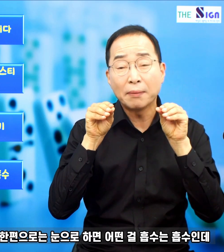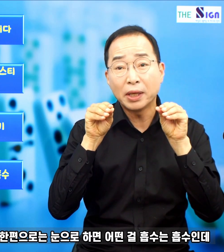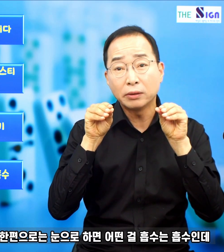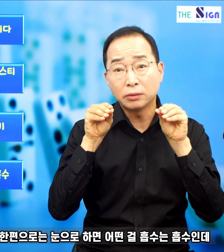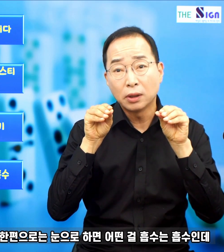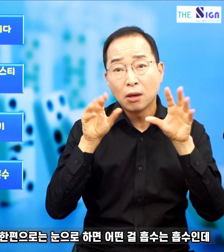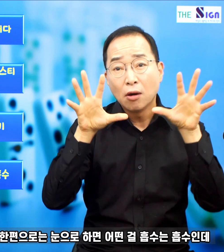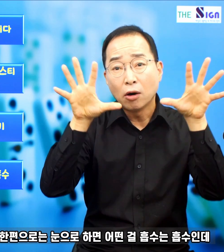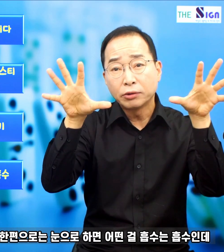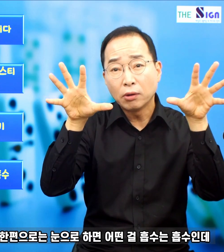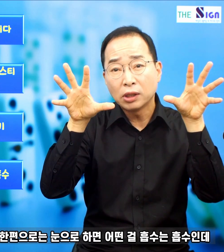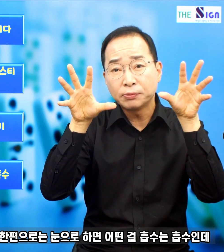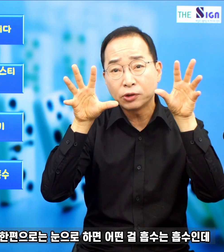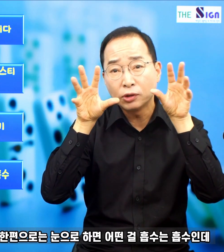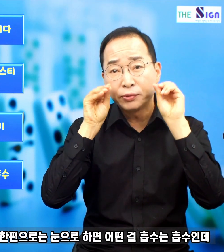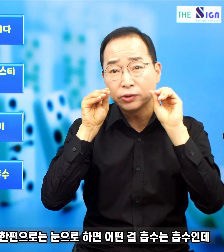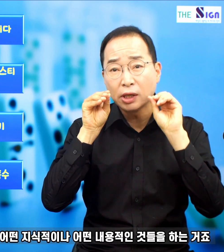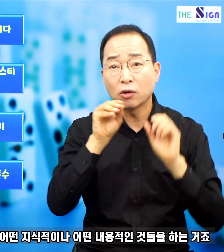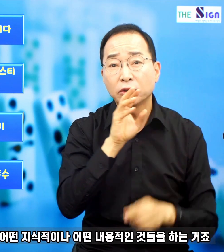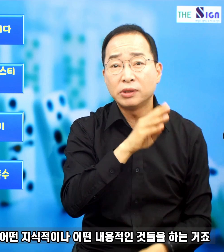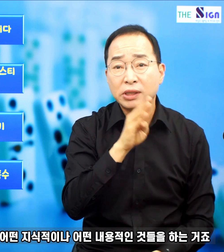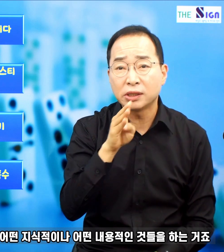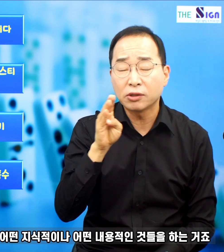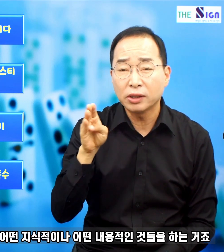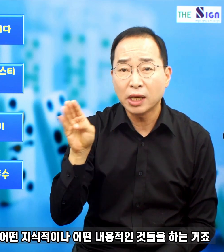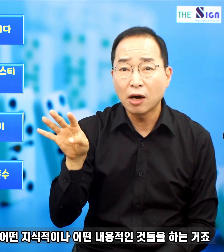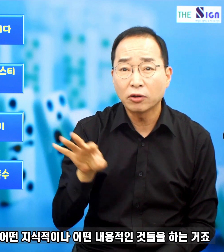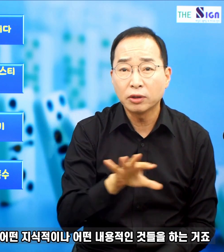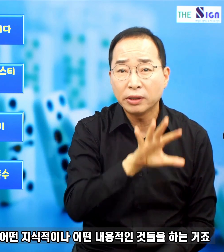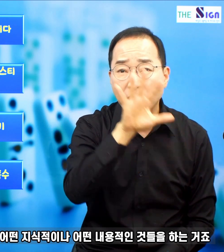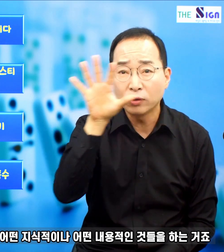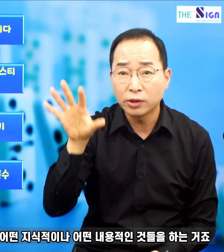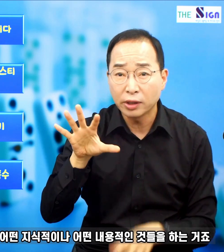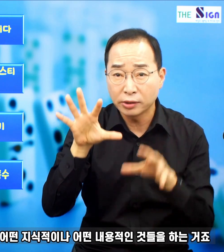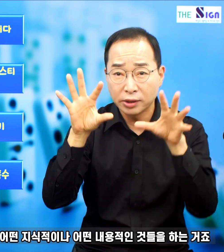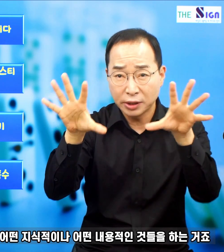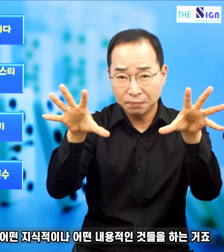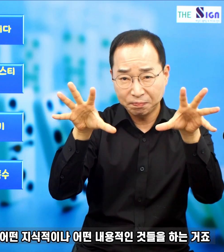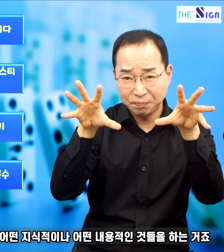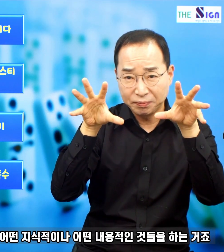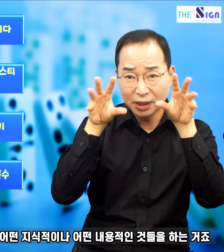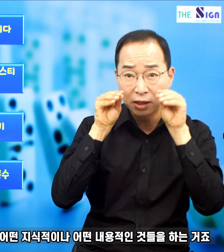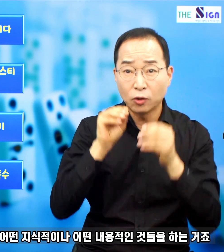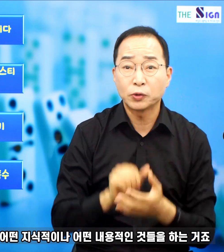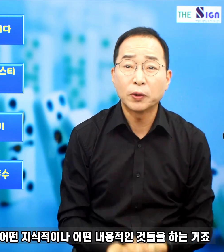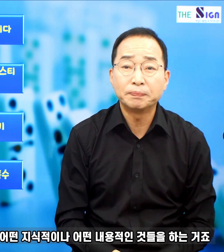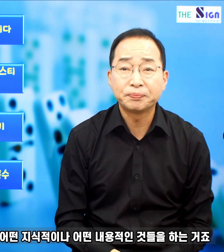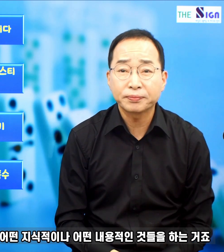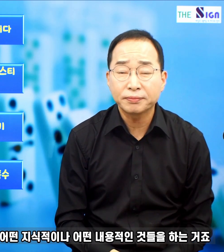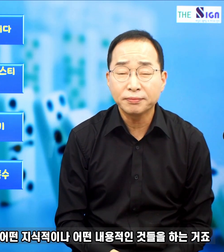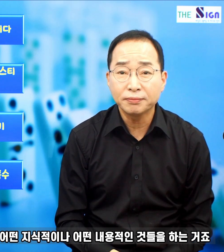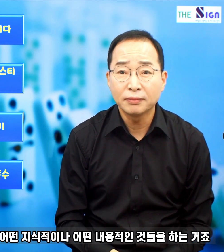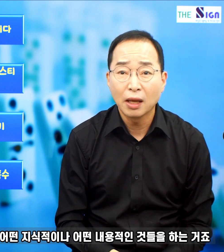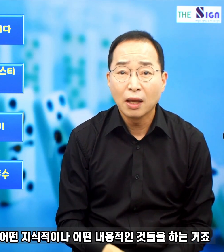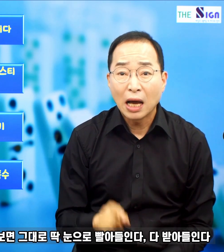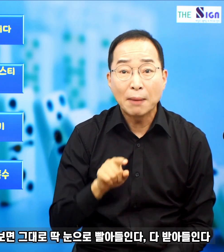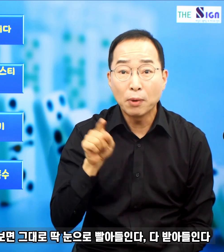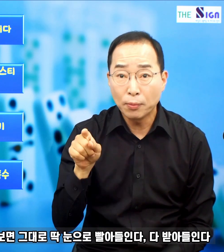하면 어떤 걸 흡수인데 어떤 지식적이나 어떤 내용적인 것들을 이제 하는 거죠. 한번